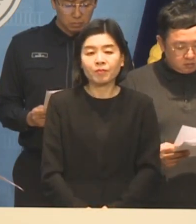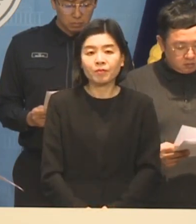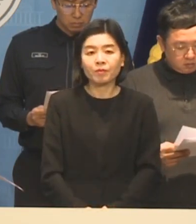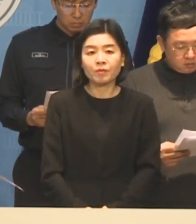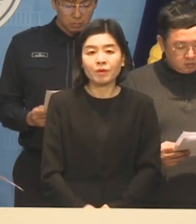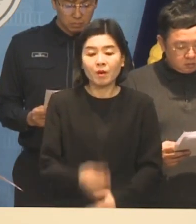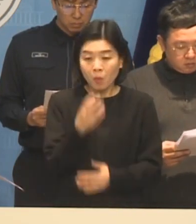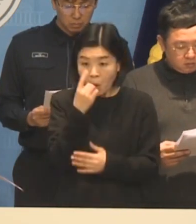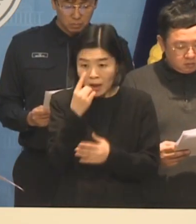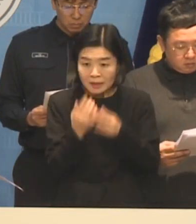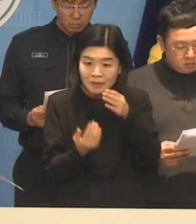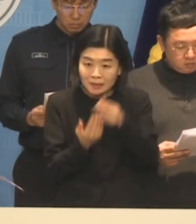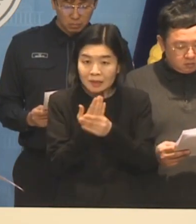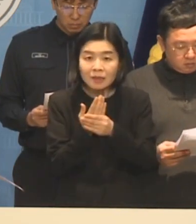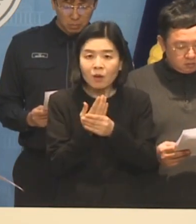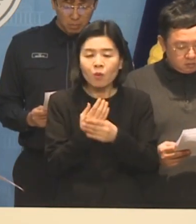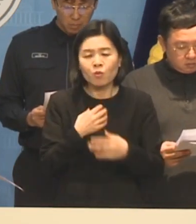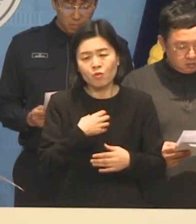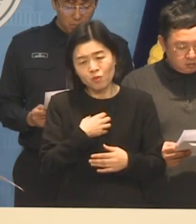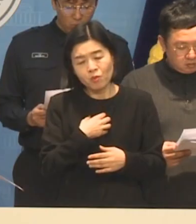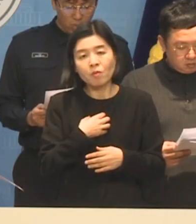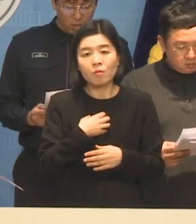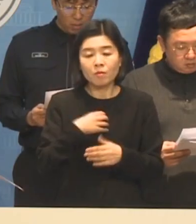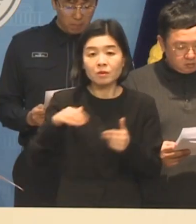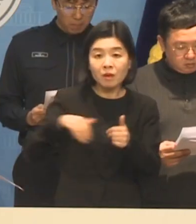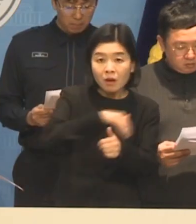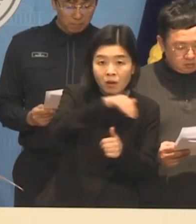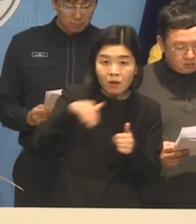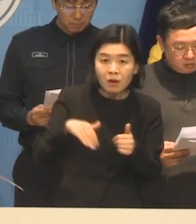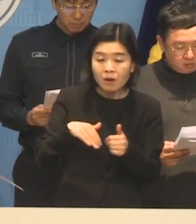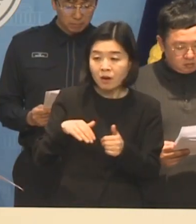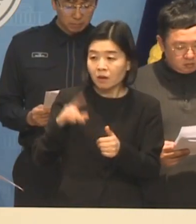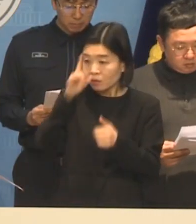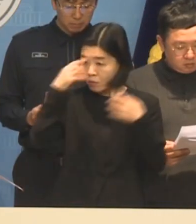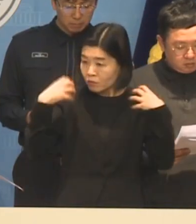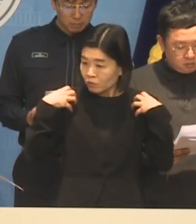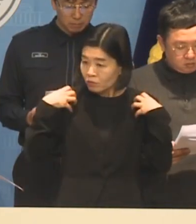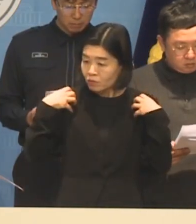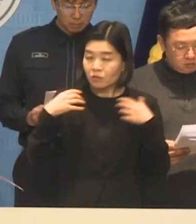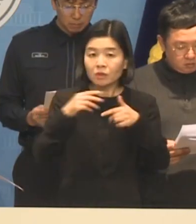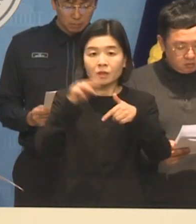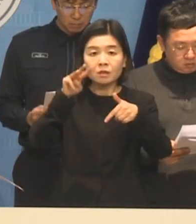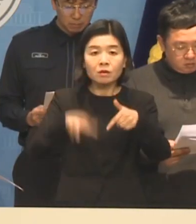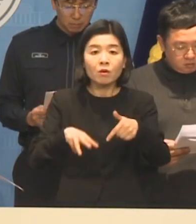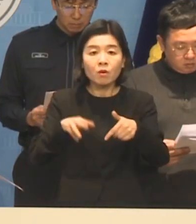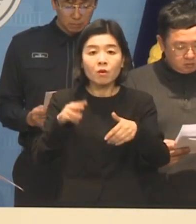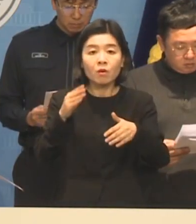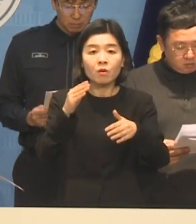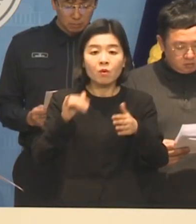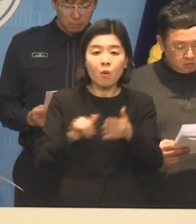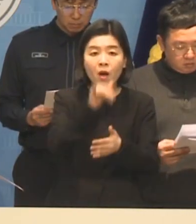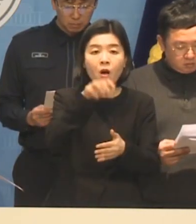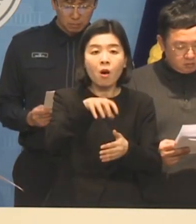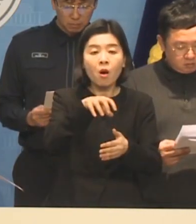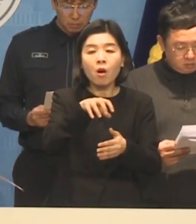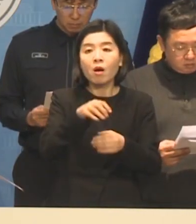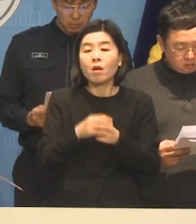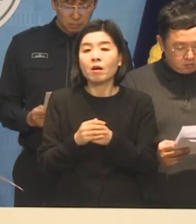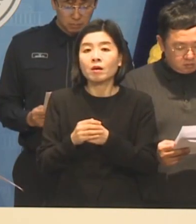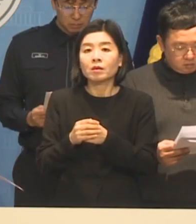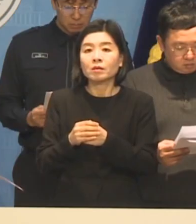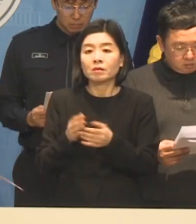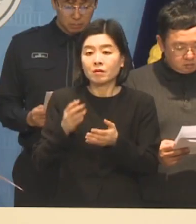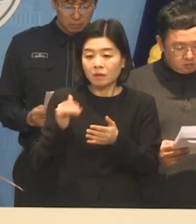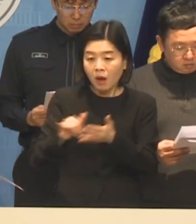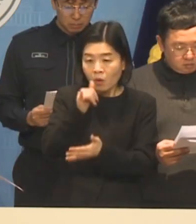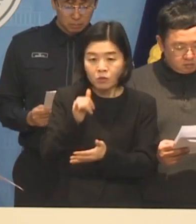심각한 보안사고가 발생할 수 있는 상황에서 정부가 인천공항의 보안주식회사에 항공 비전문가의 낙하산